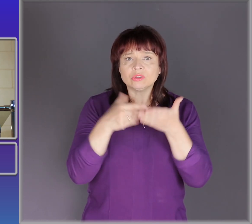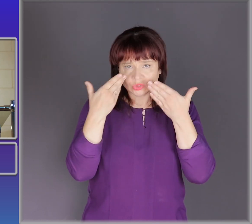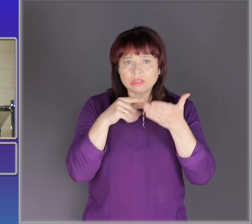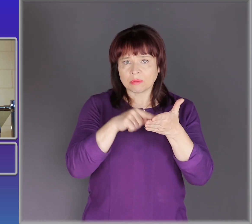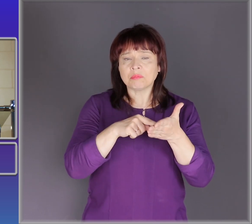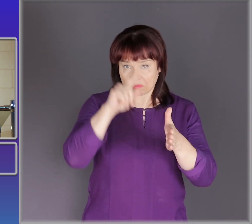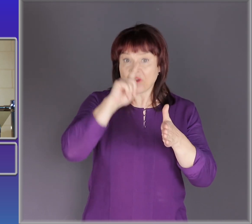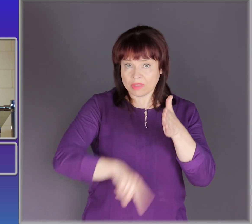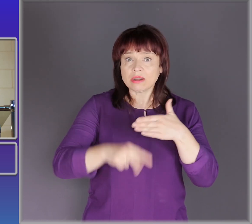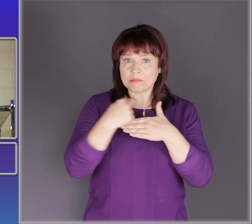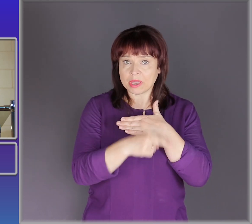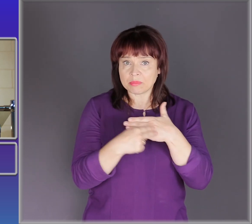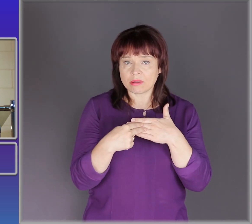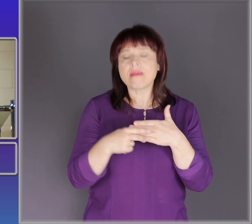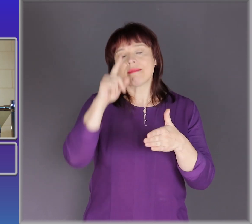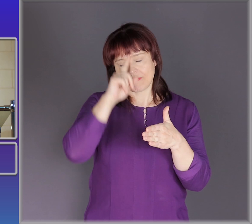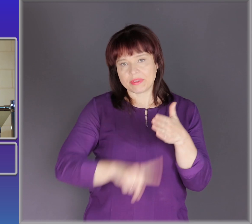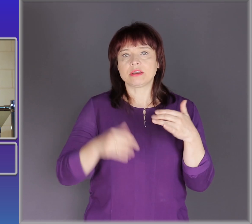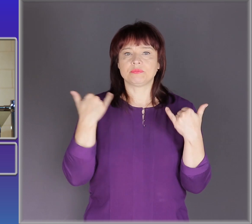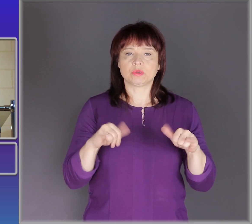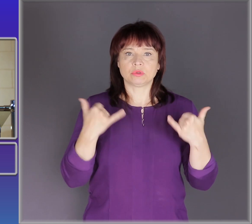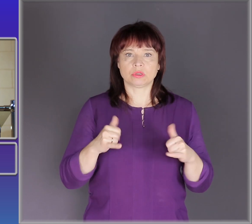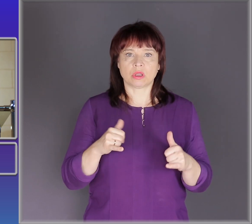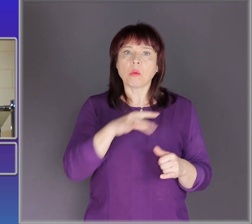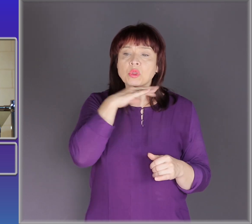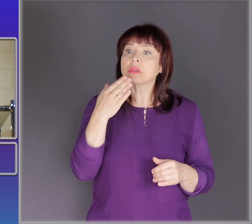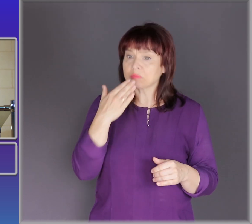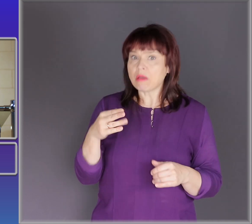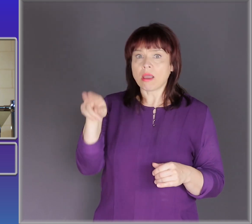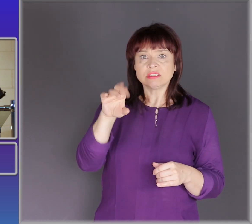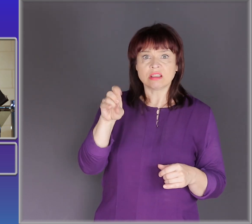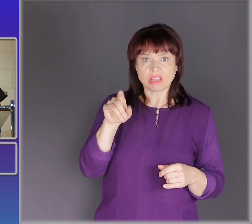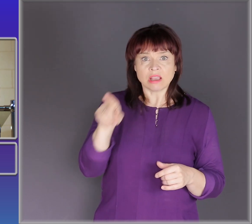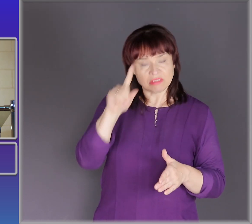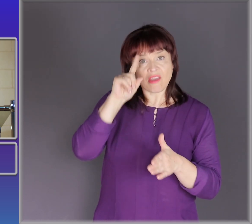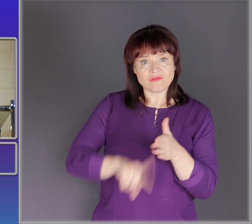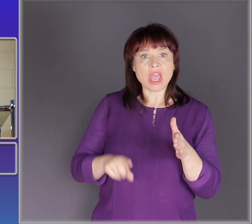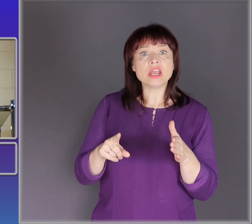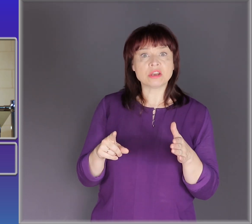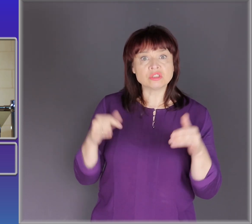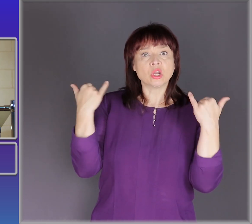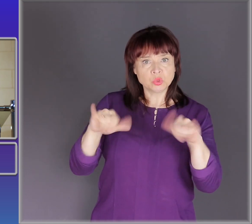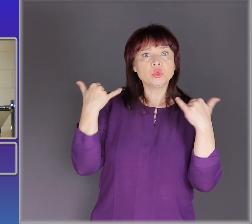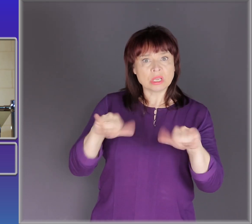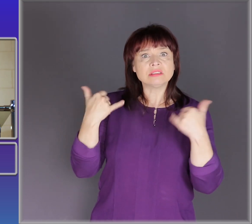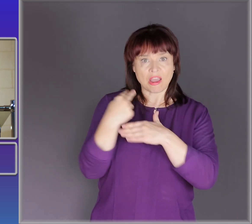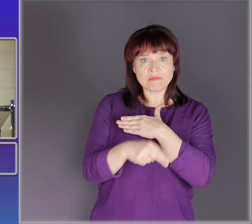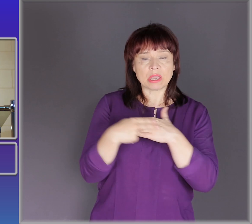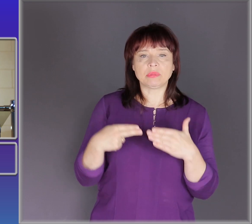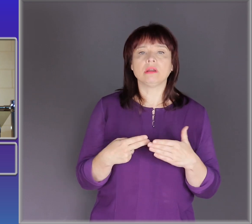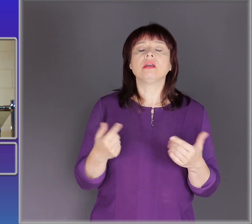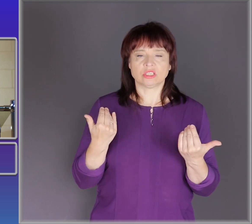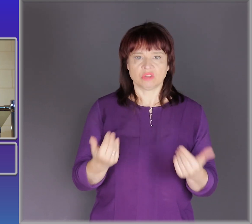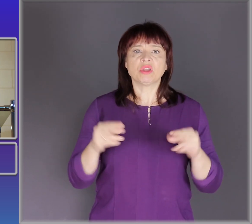верим в чудеса некоторые говоря denis ты веришь сразу ведь чудеса сегодня я хочу исповедоваться перед всеми